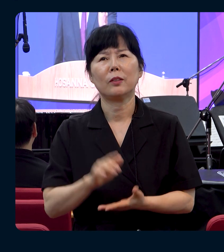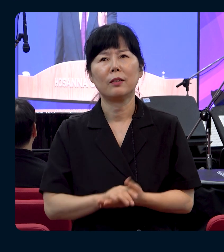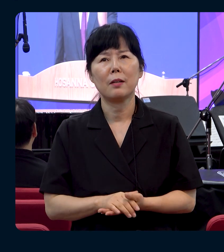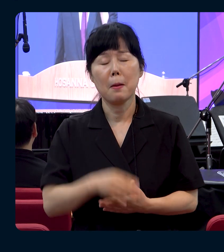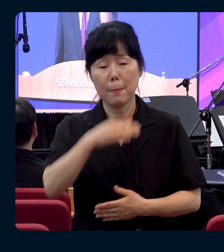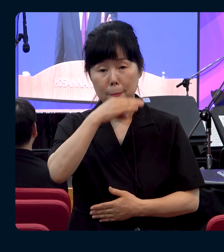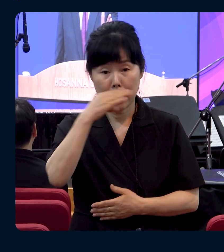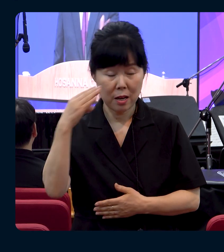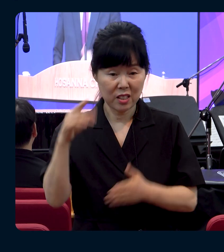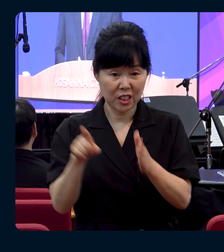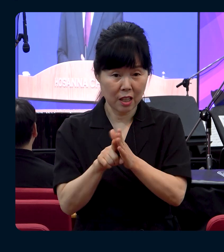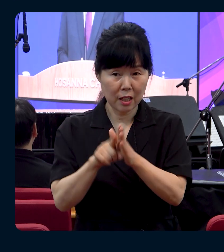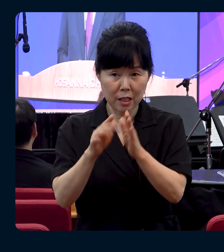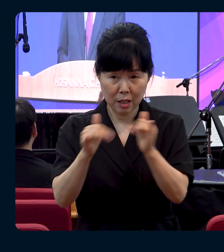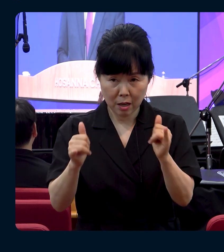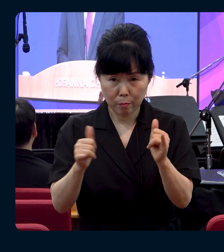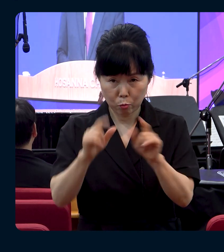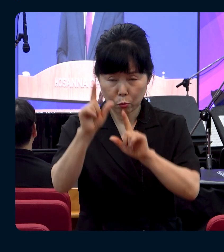제대로 삶을 사는 사람은요,